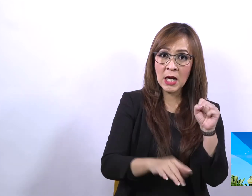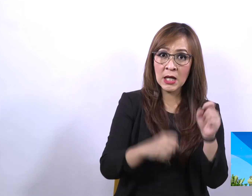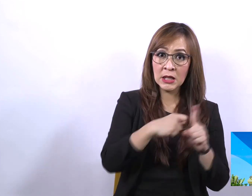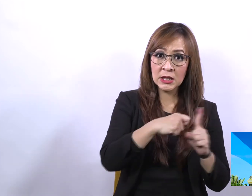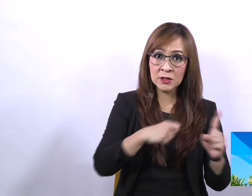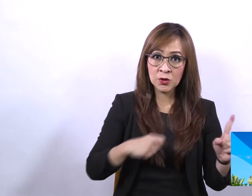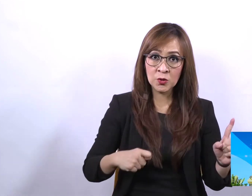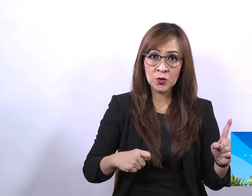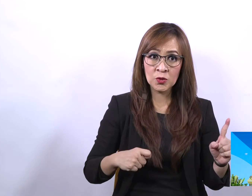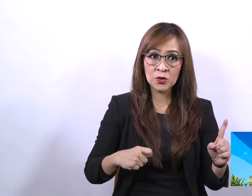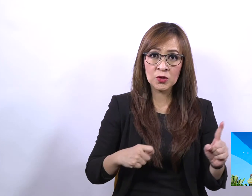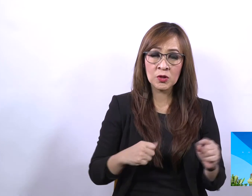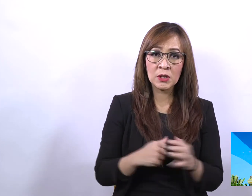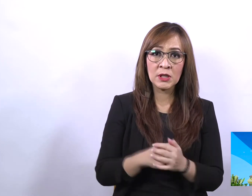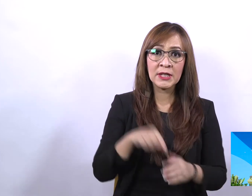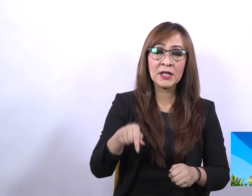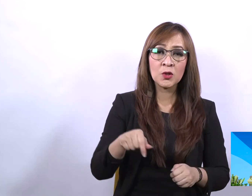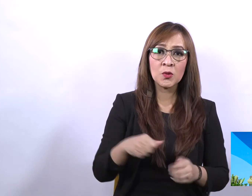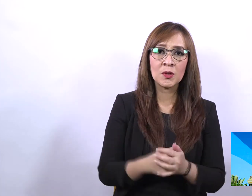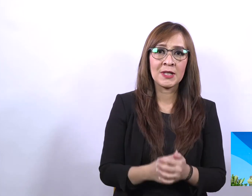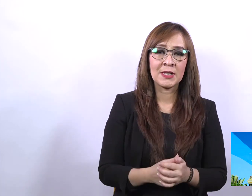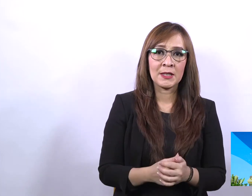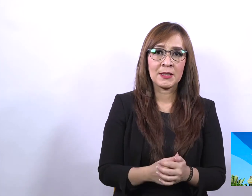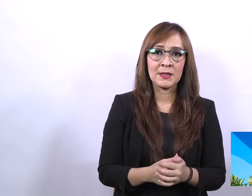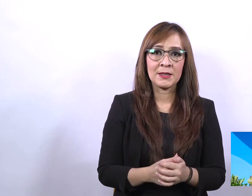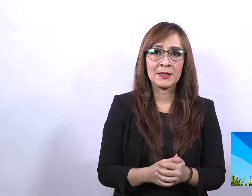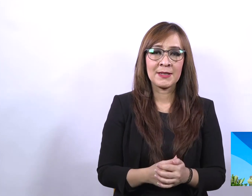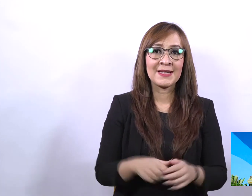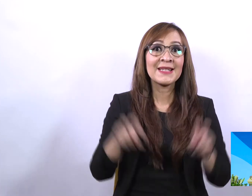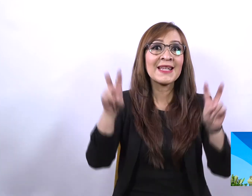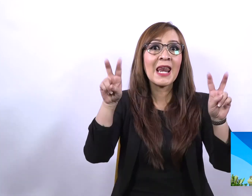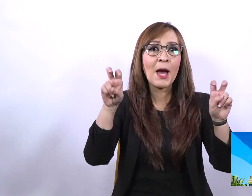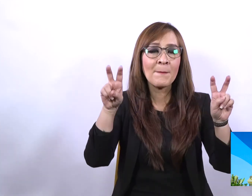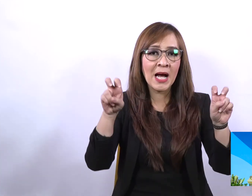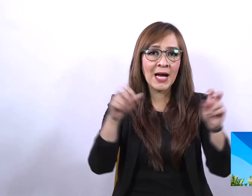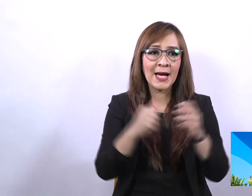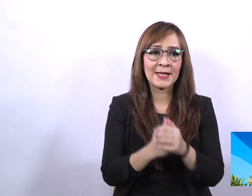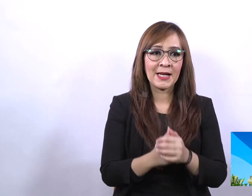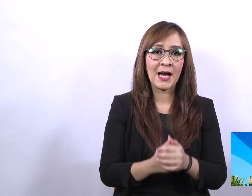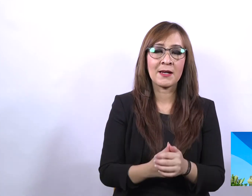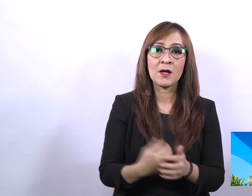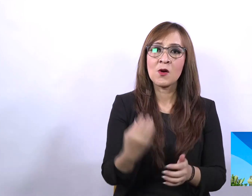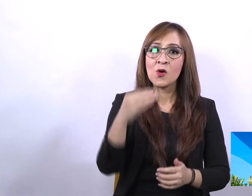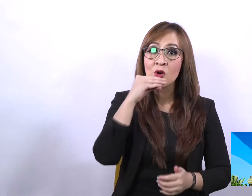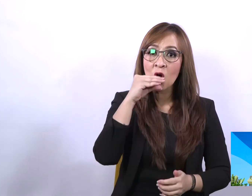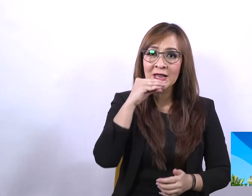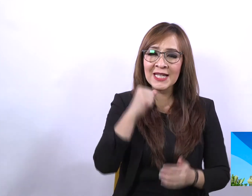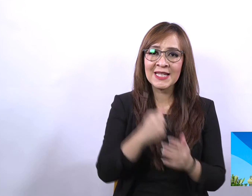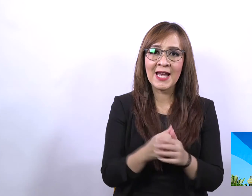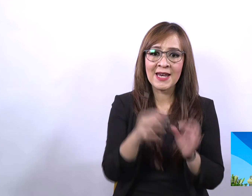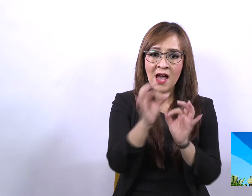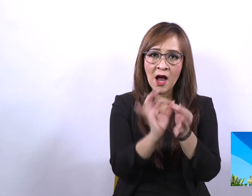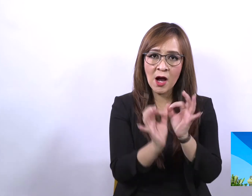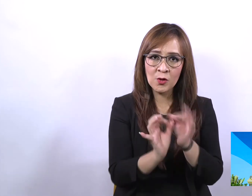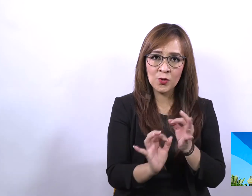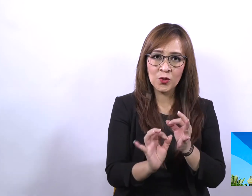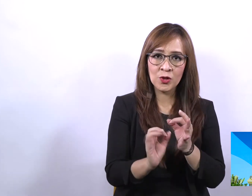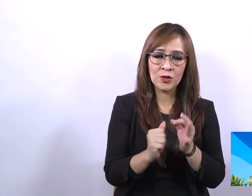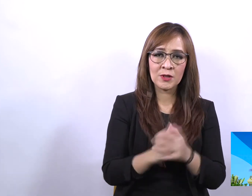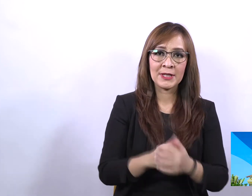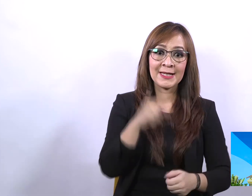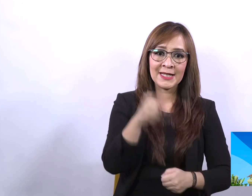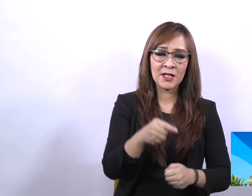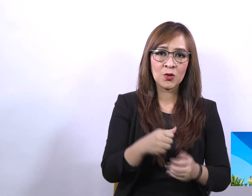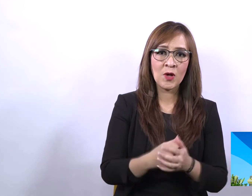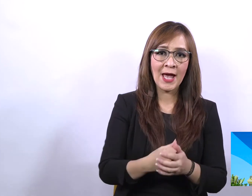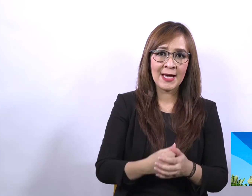tubuh Kristus yang dilambangkan dengan roti dan anggur yeah RSU berkata inilah darahku ini